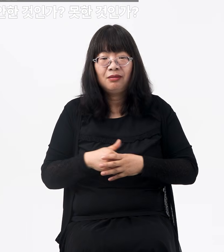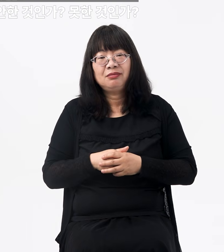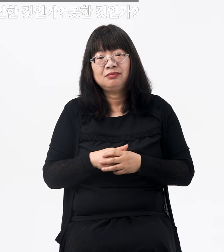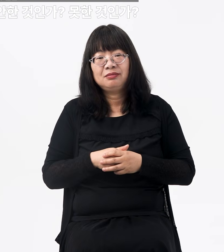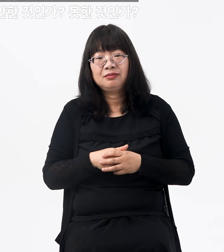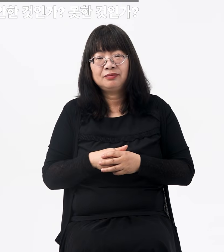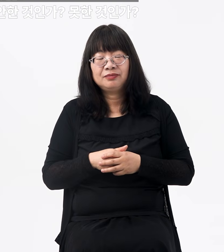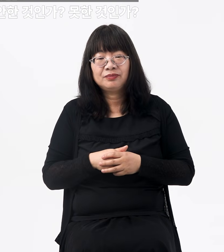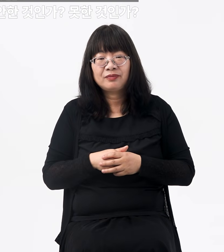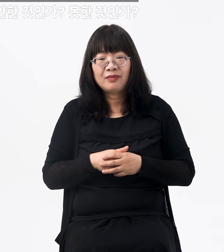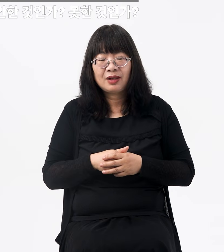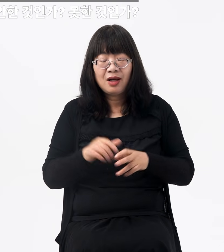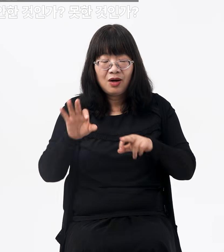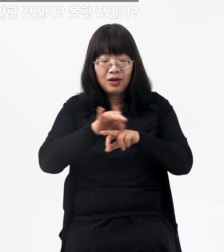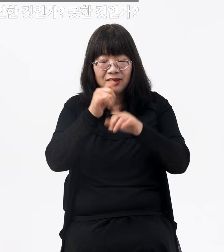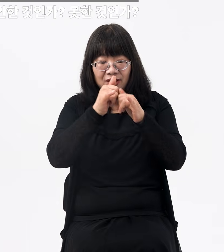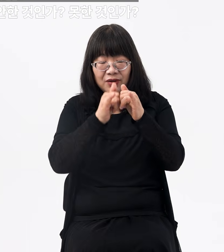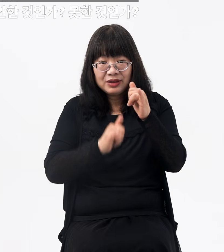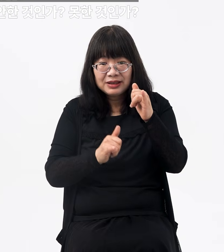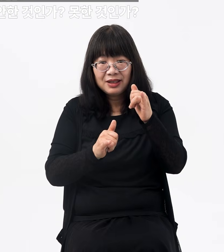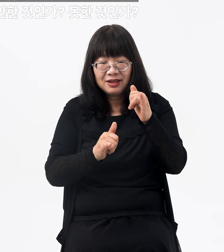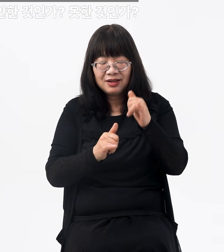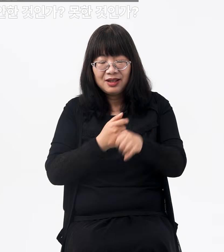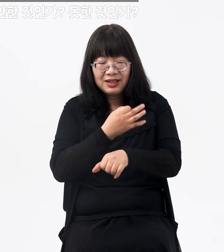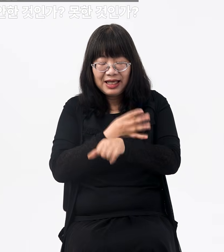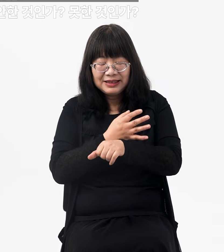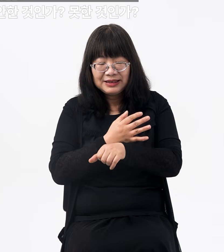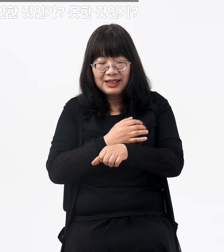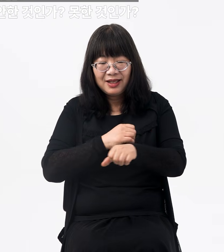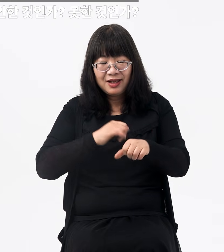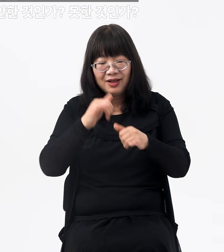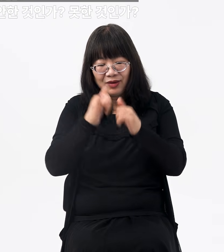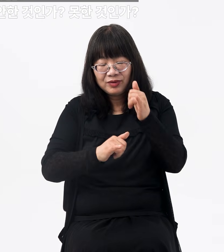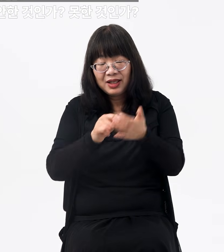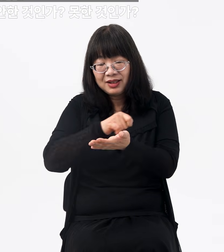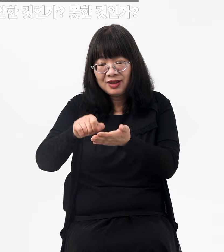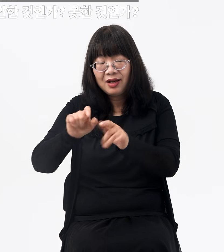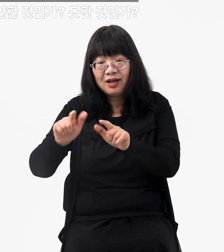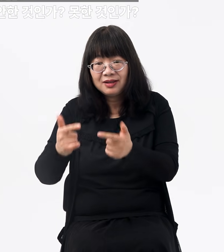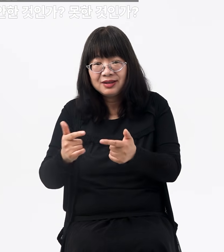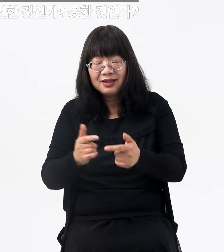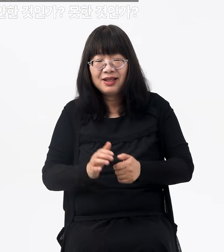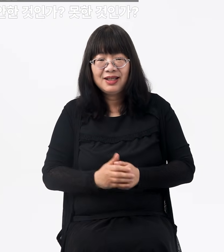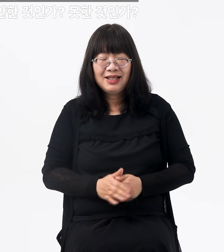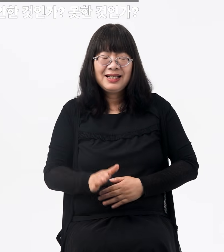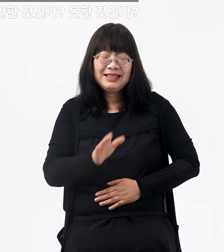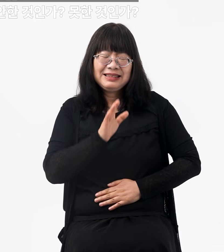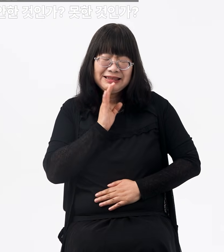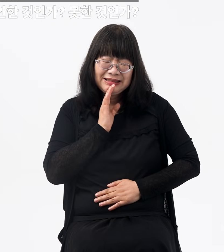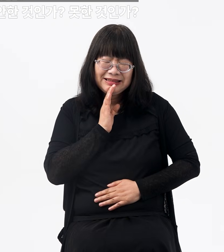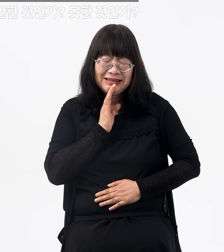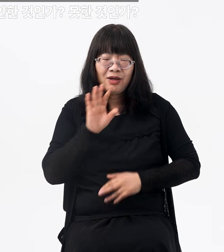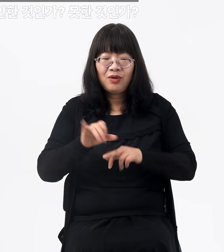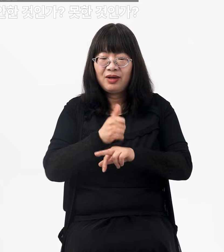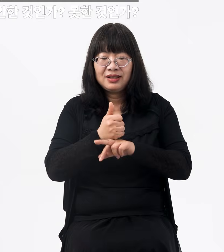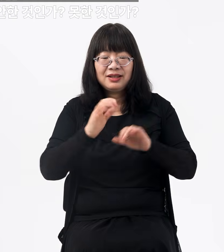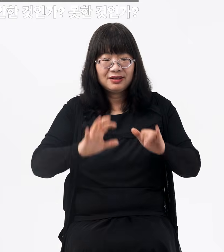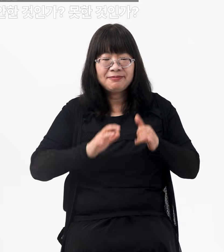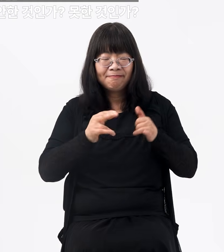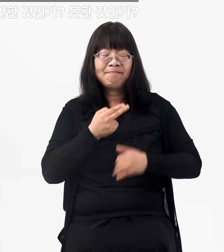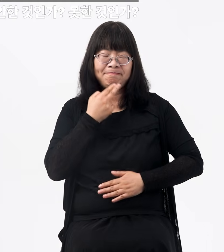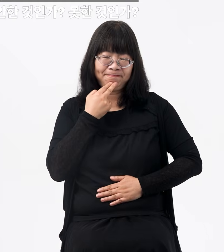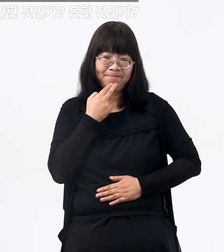열왕의 역사는 왕들의 역사를 기록한 단순한 차원이 아니라 여기에 진정한 왕이 없다.